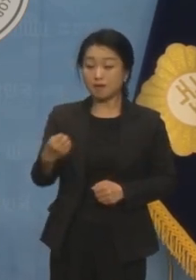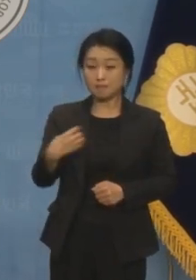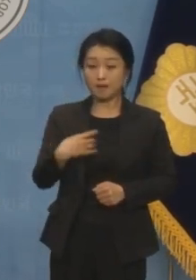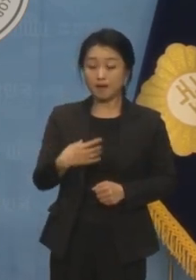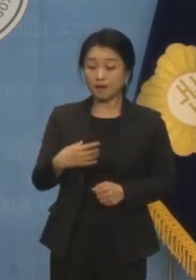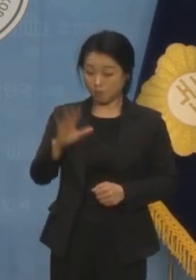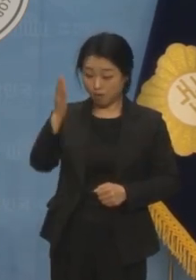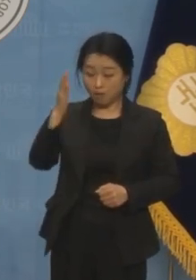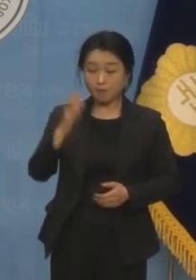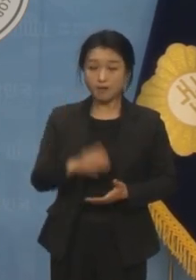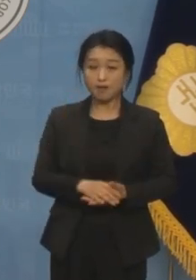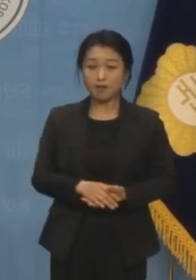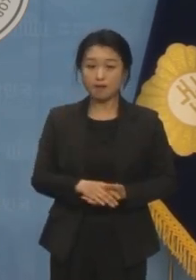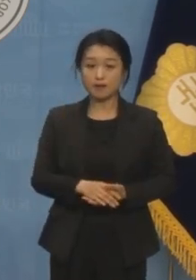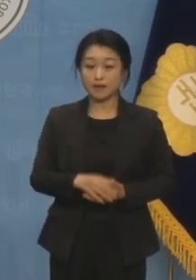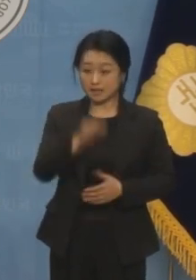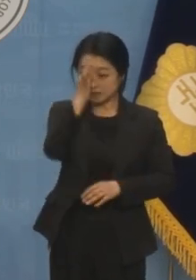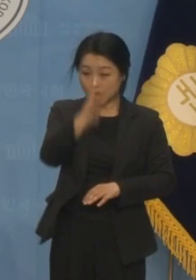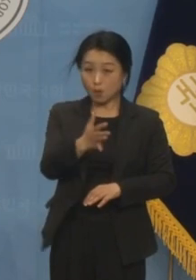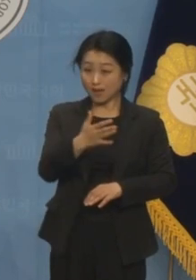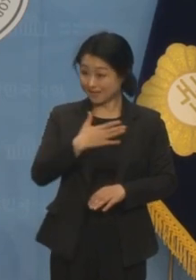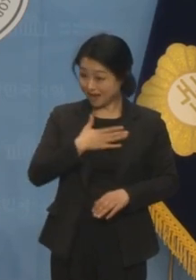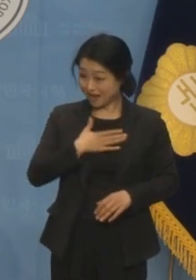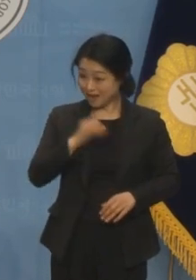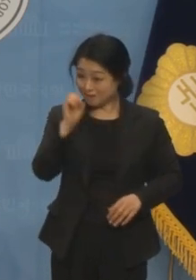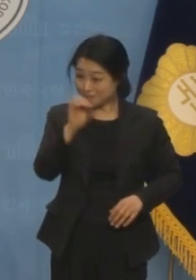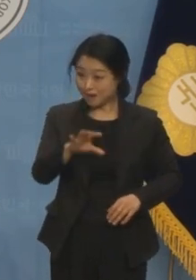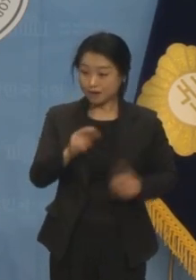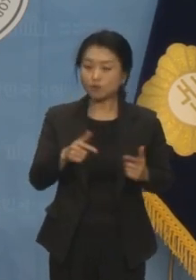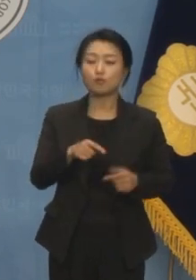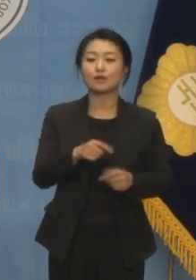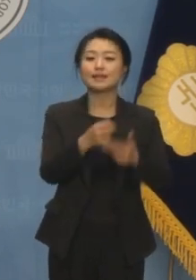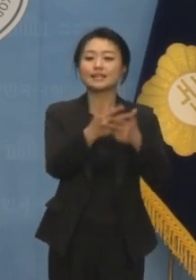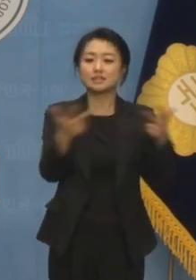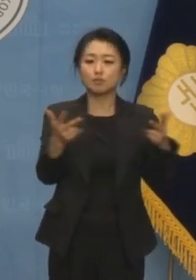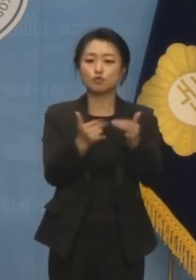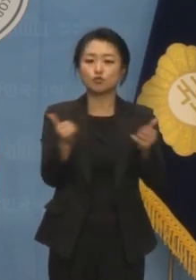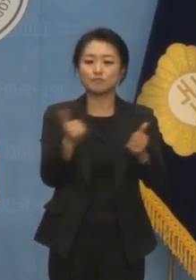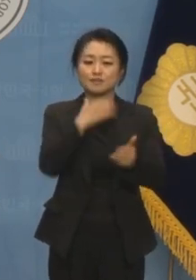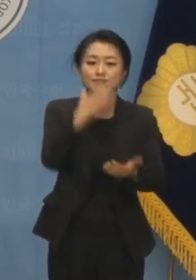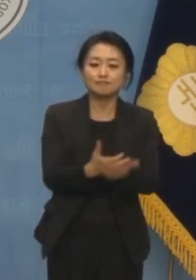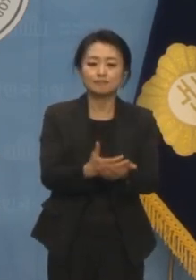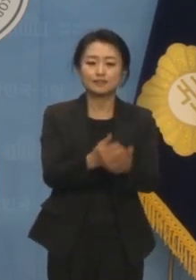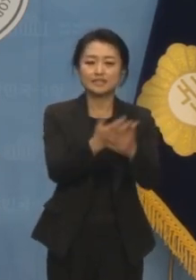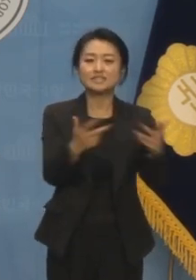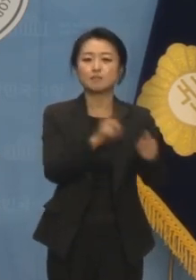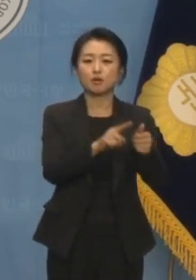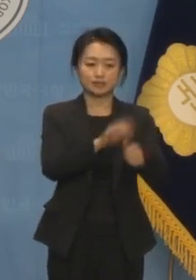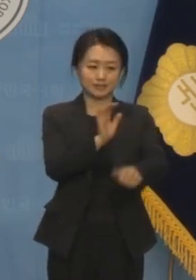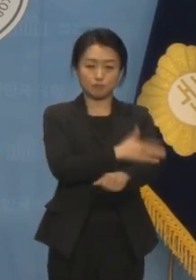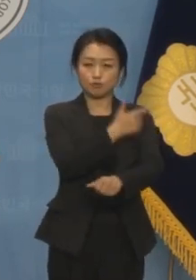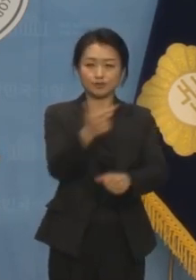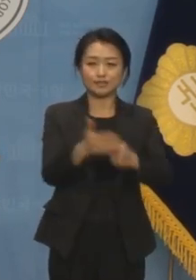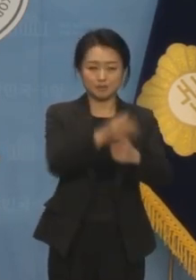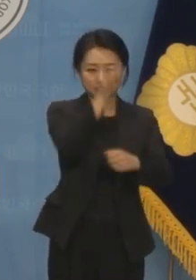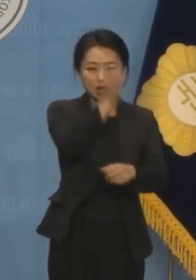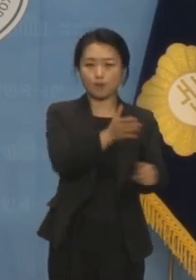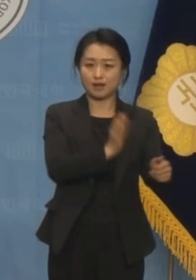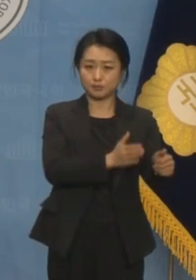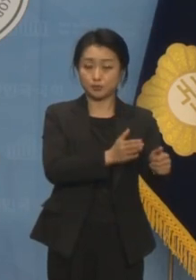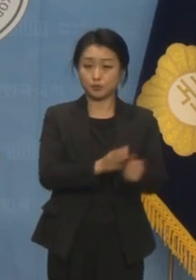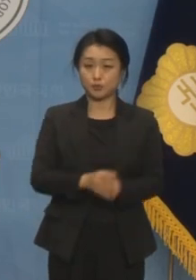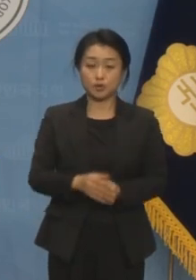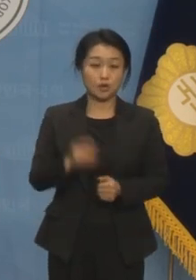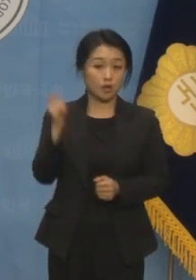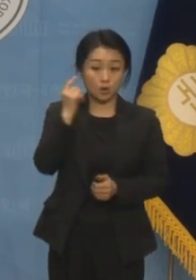드리겠고요. 그리고 사과를 할 사람은 국민들을 속인 이재명 대표다 이렇게 얘기하고 싶습니다. 그리고 녹취록의 출처에